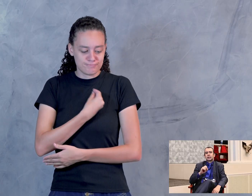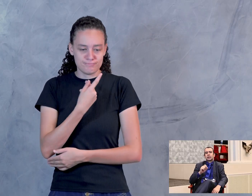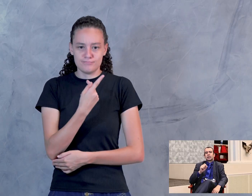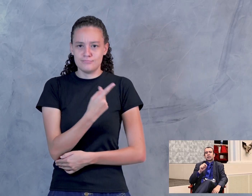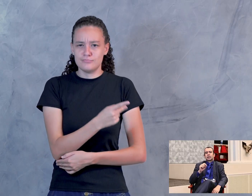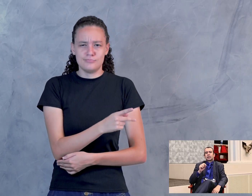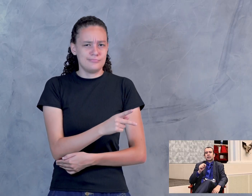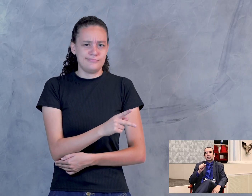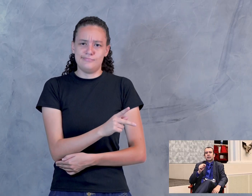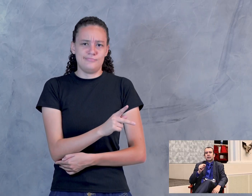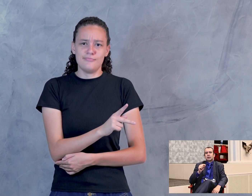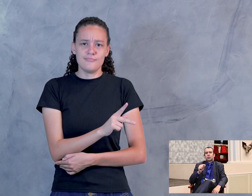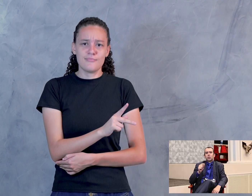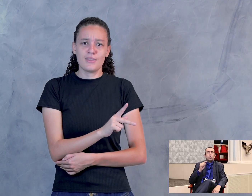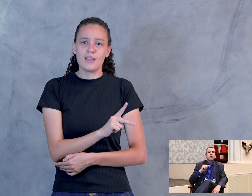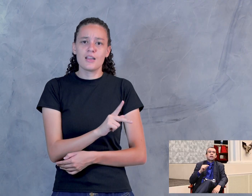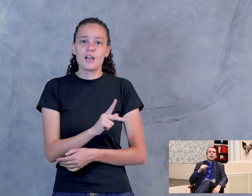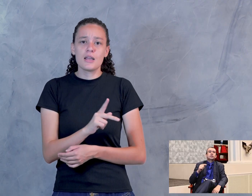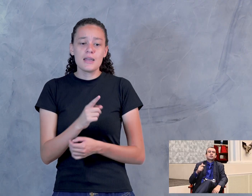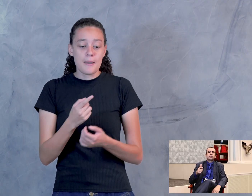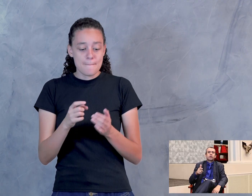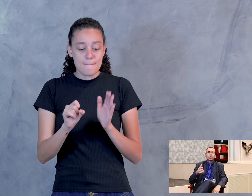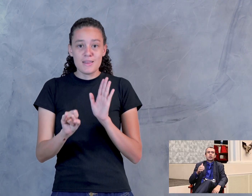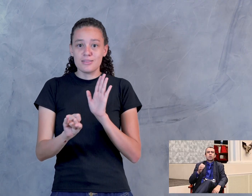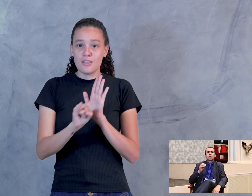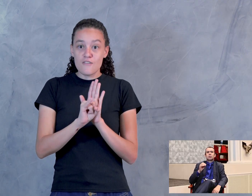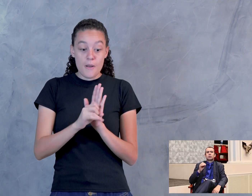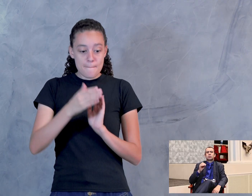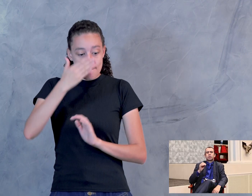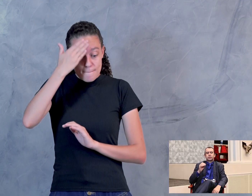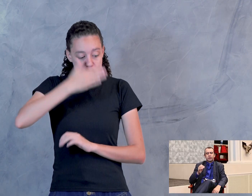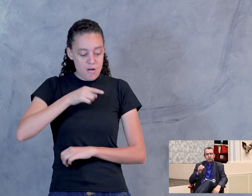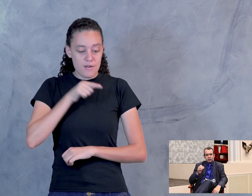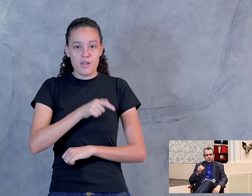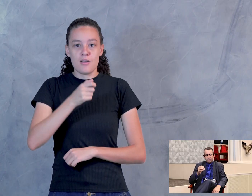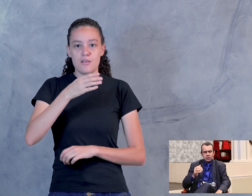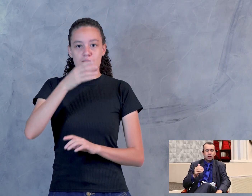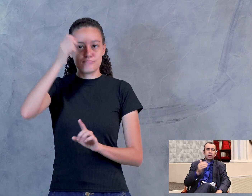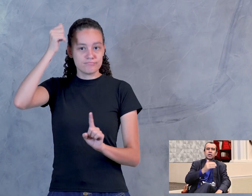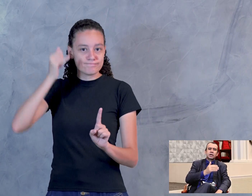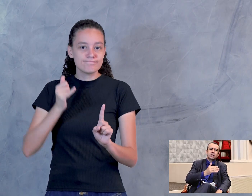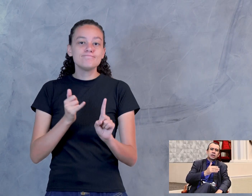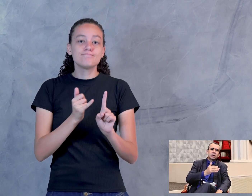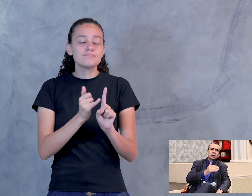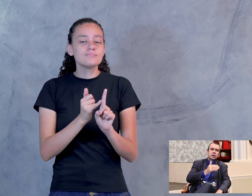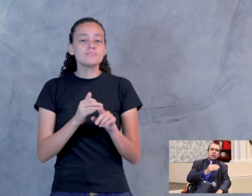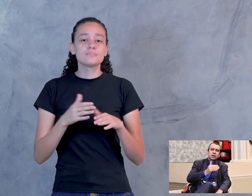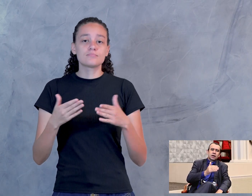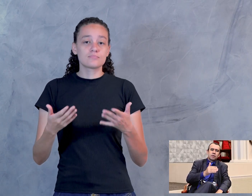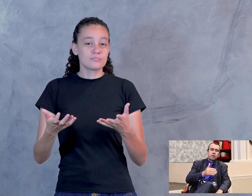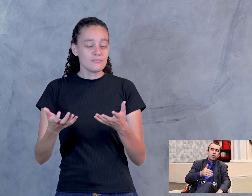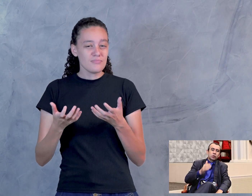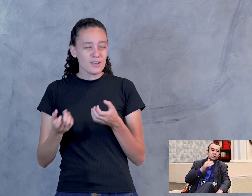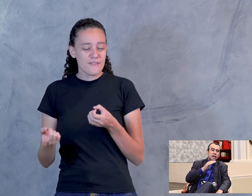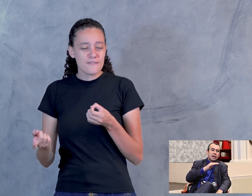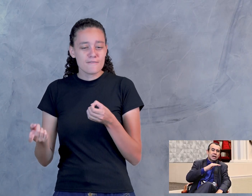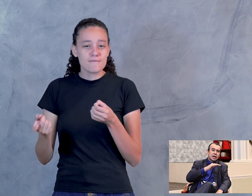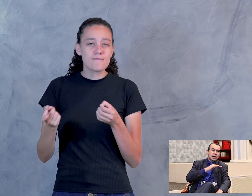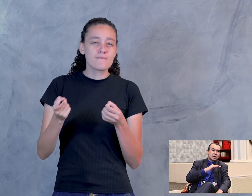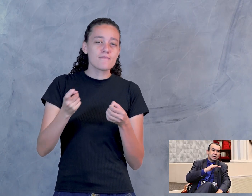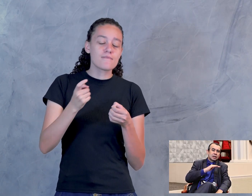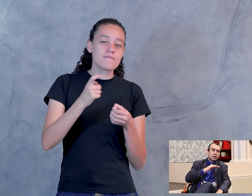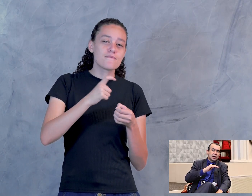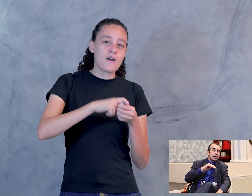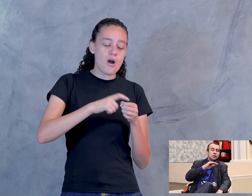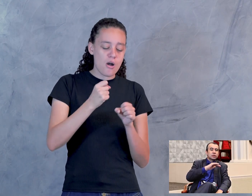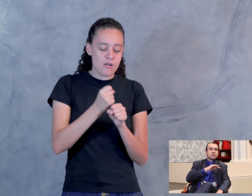vida que o identifica como um profeta. Então eu queria voltar